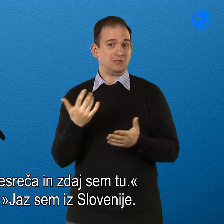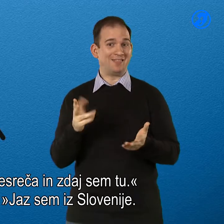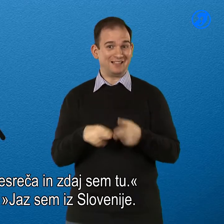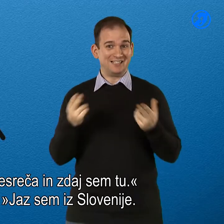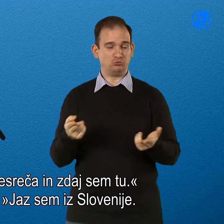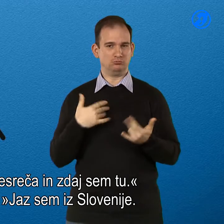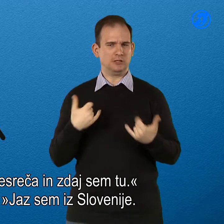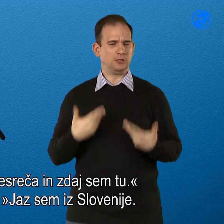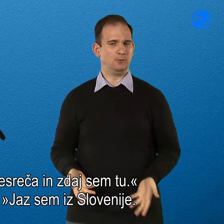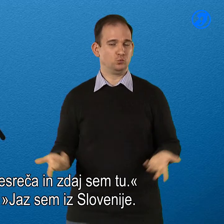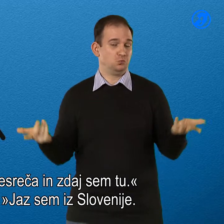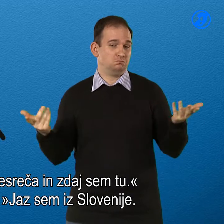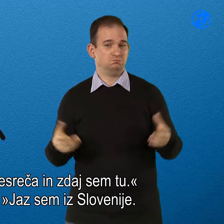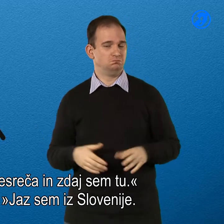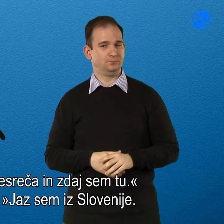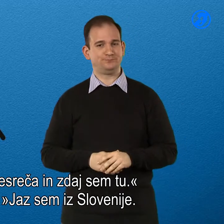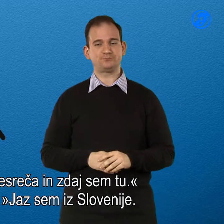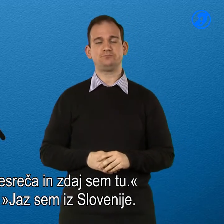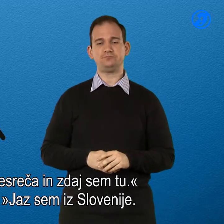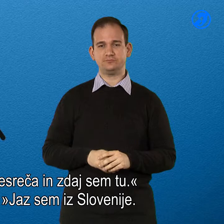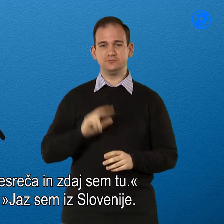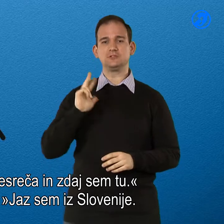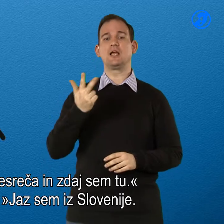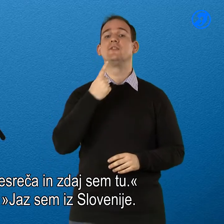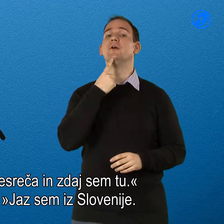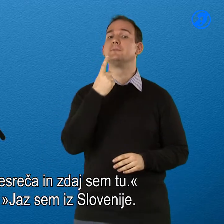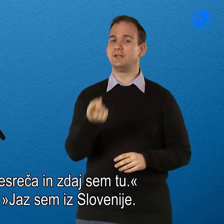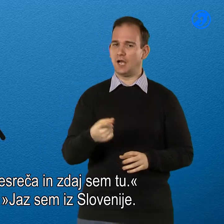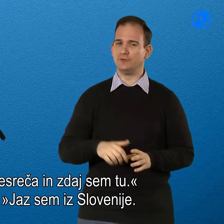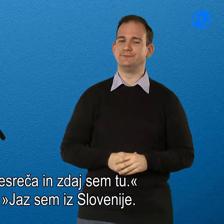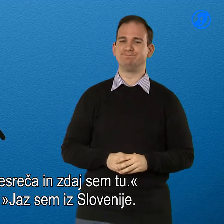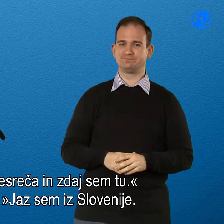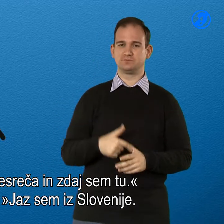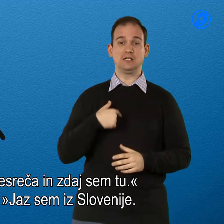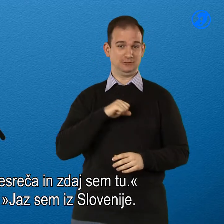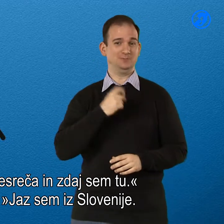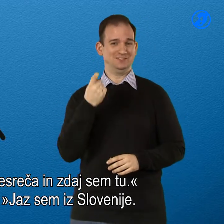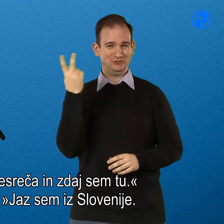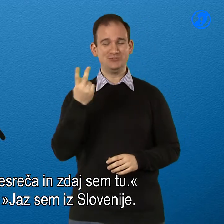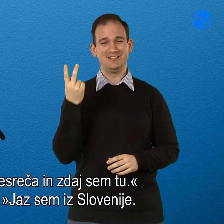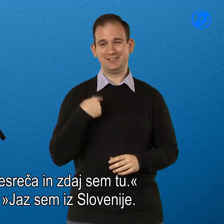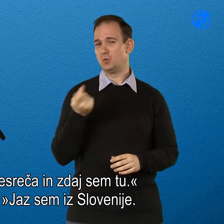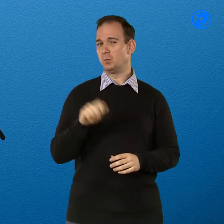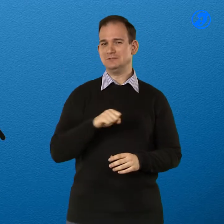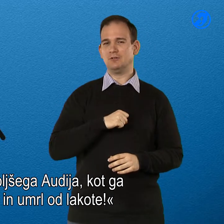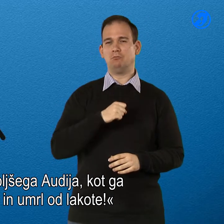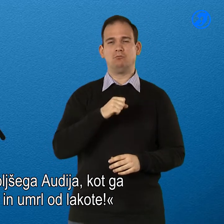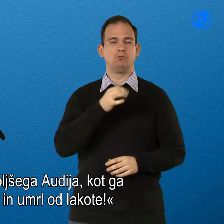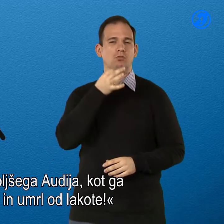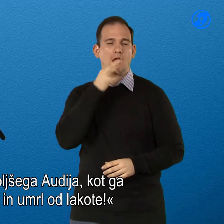Zgodila se je nesreča in zdaj sem tu." Tretji pa pravi: "Jaz sem iz Slovenije. Kupil sem